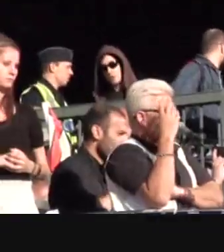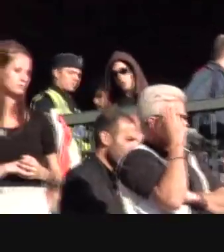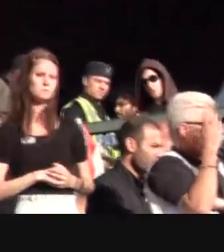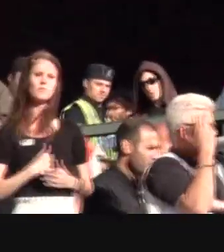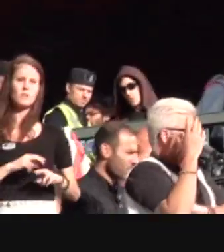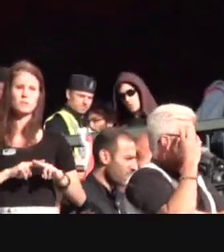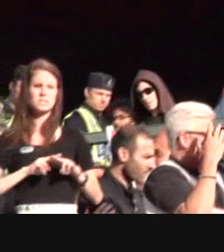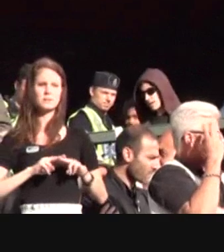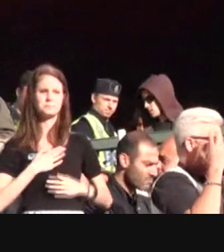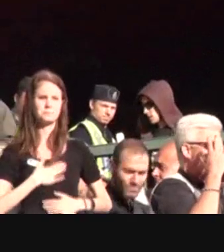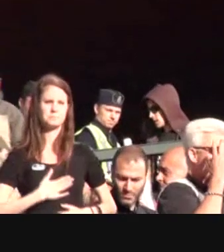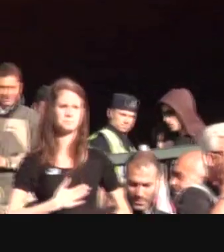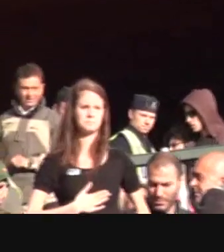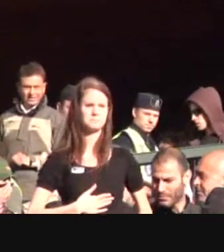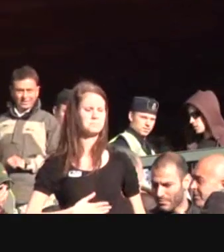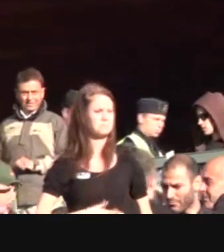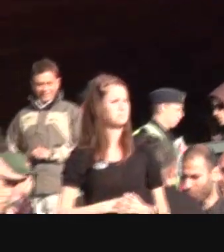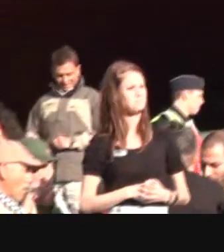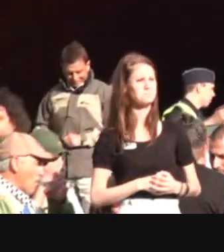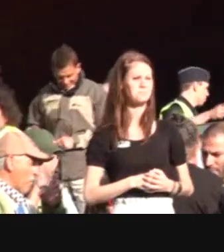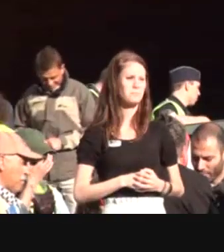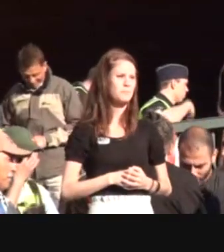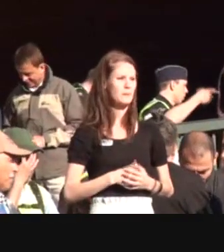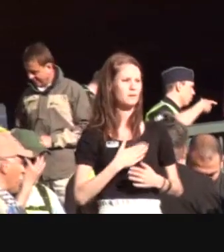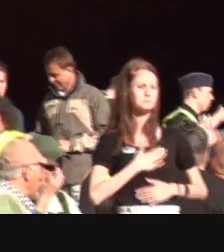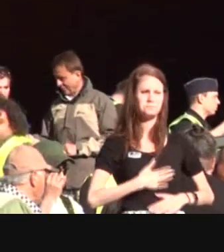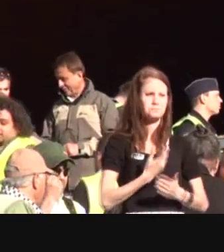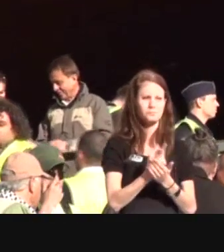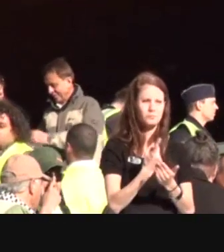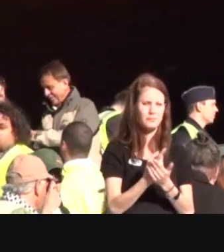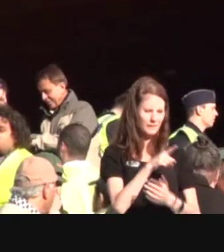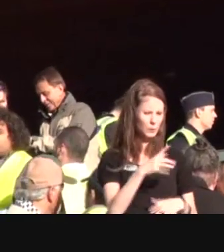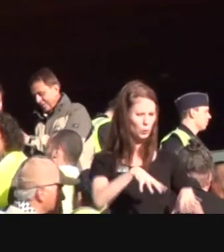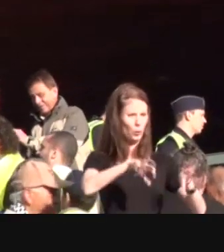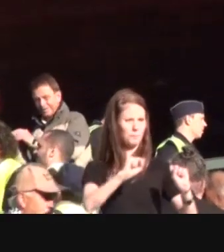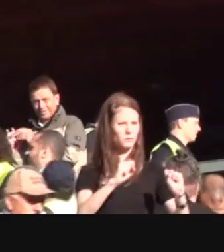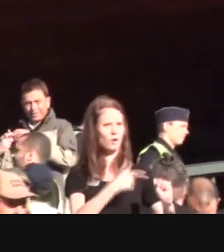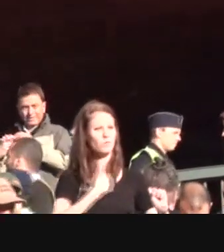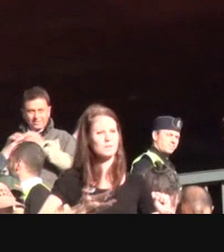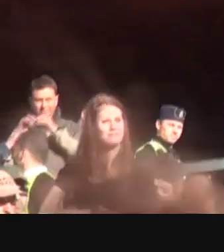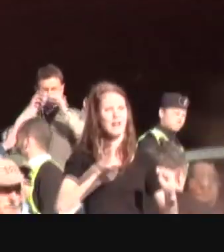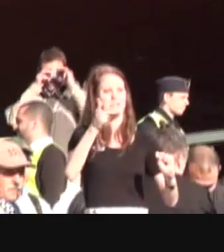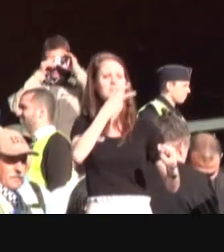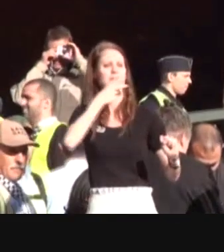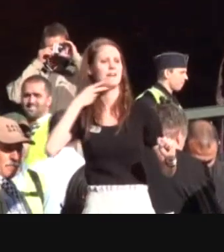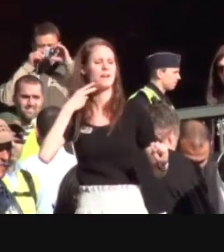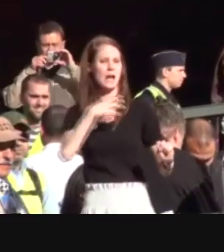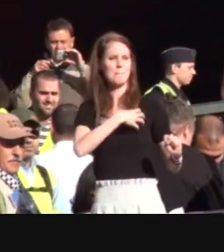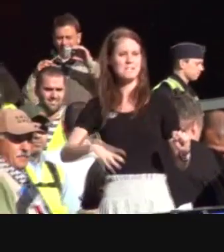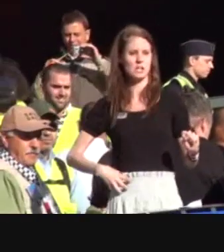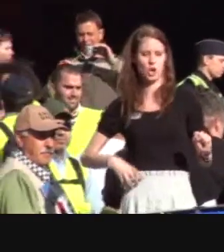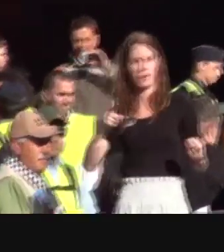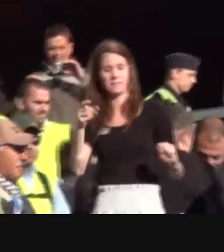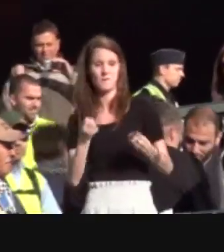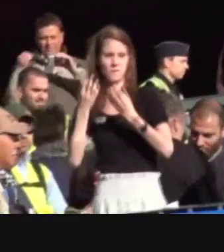Jag känner också mig beklämd över det uppdrag som vår stackars israeliska ambassadör